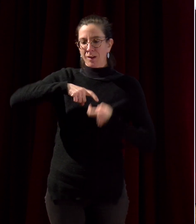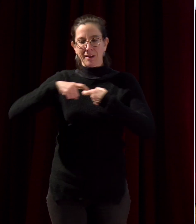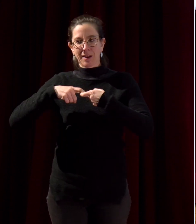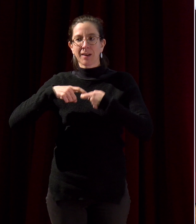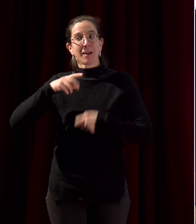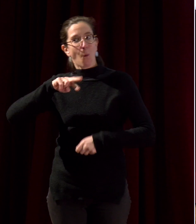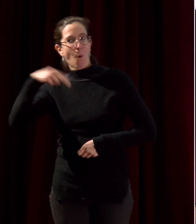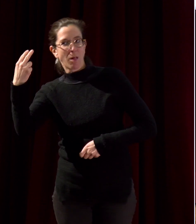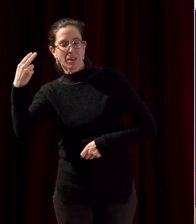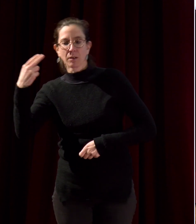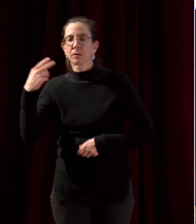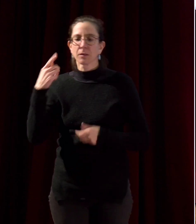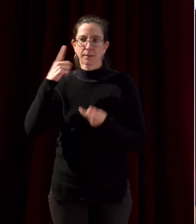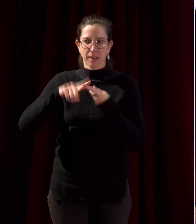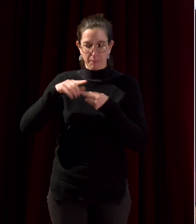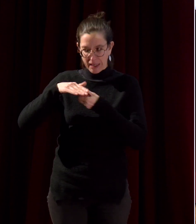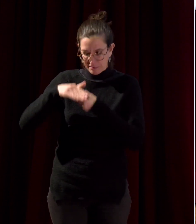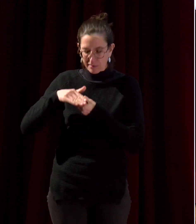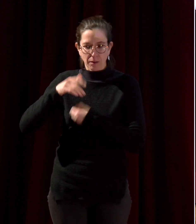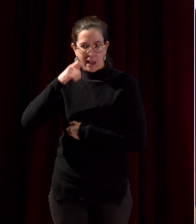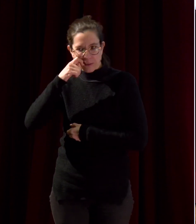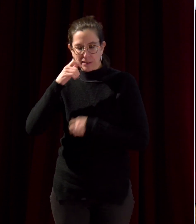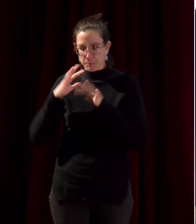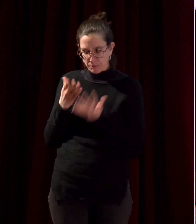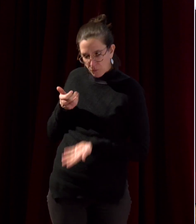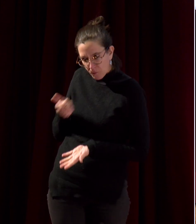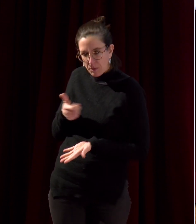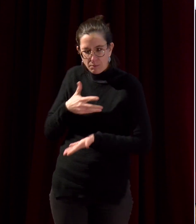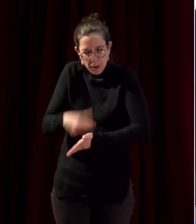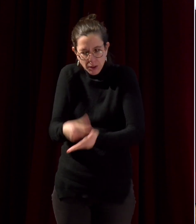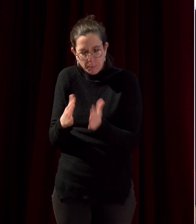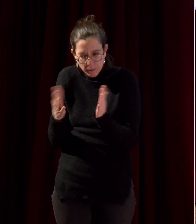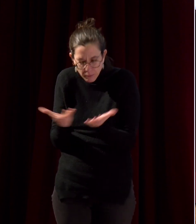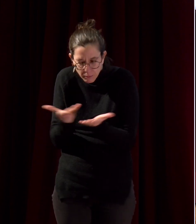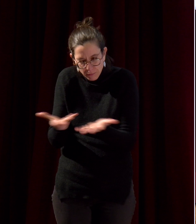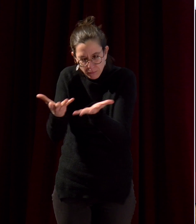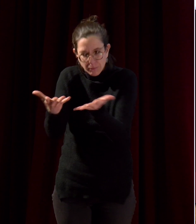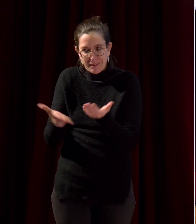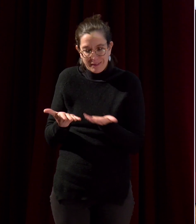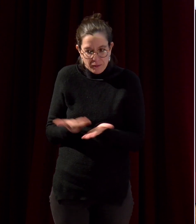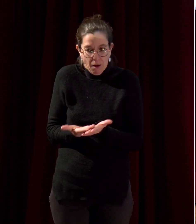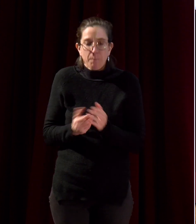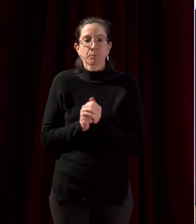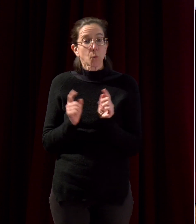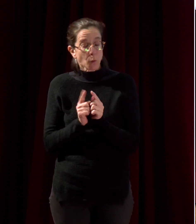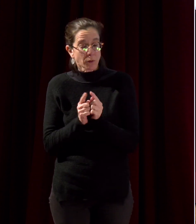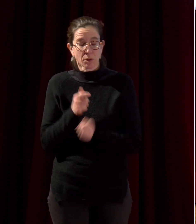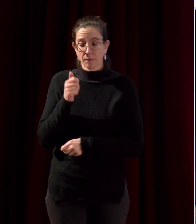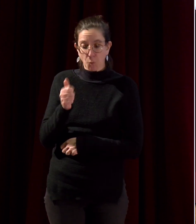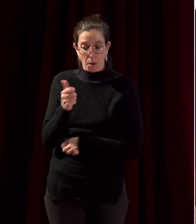voilà, et que par ailleurs, alors on pourrait penser que vos travaux sont des travaux de laboratoire. Alors il y en a bien sûr, mais vous avez fait aussi beaucoup de